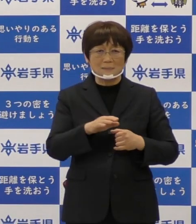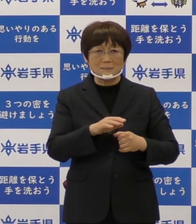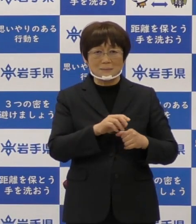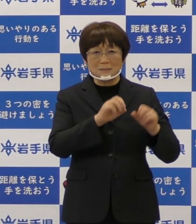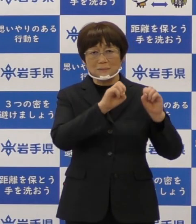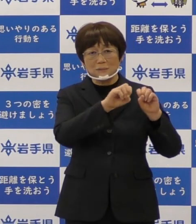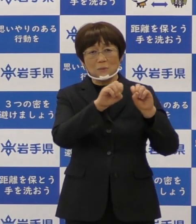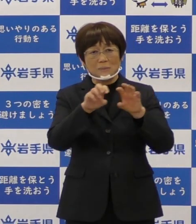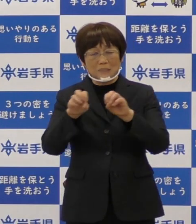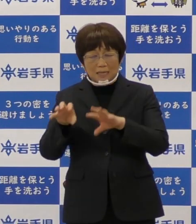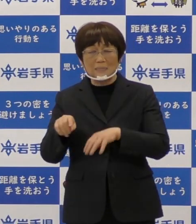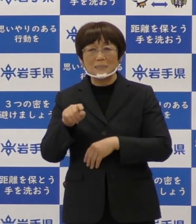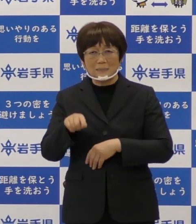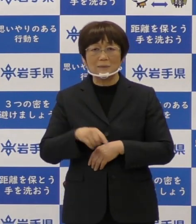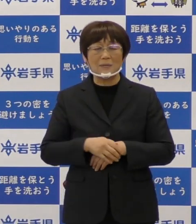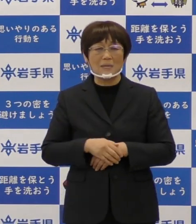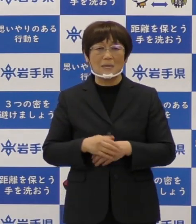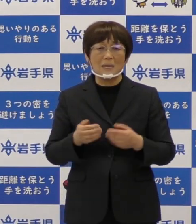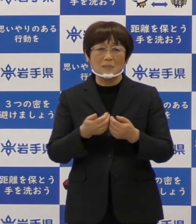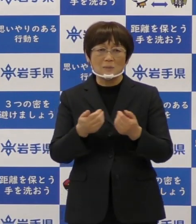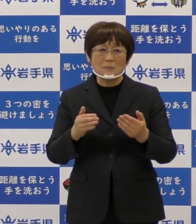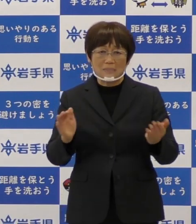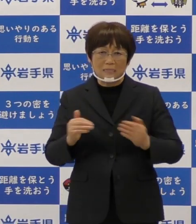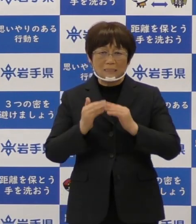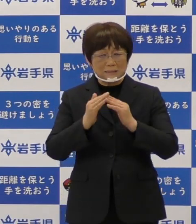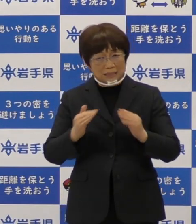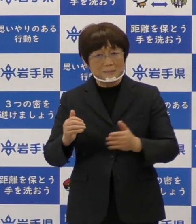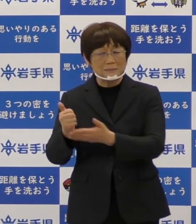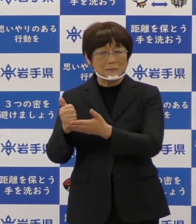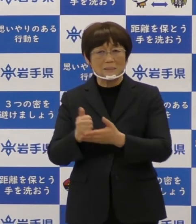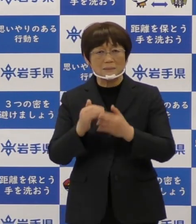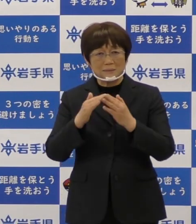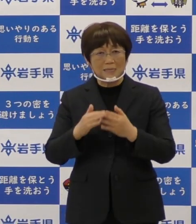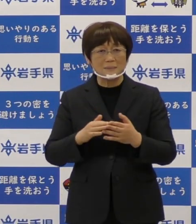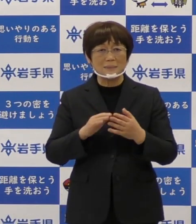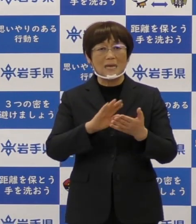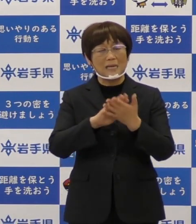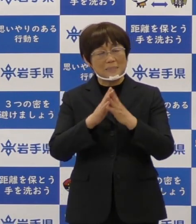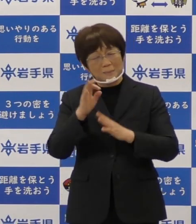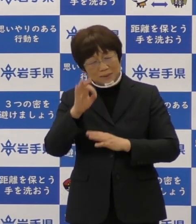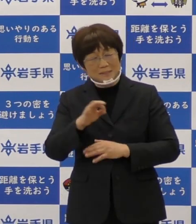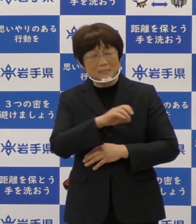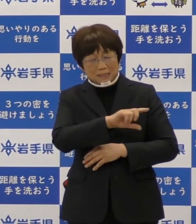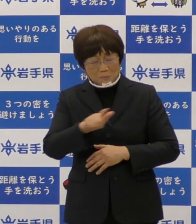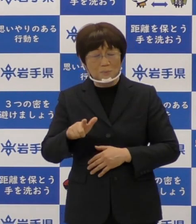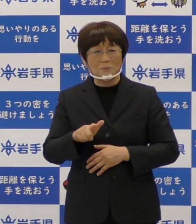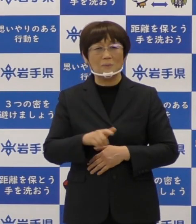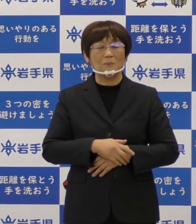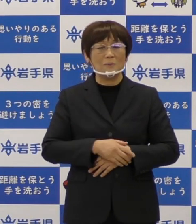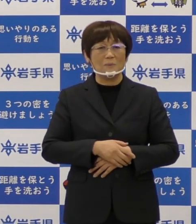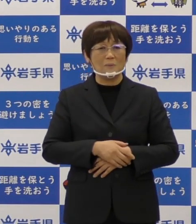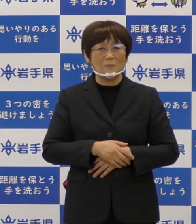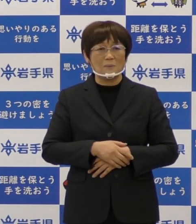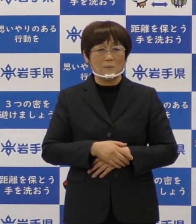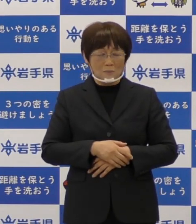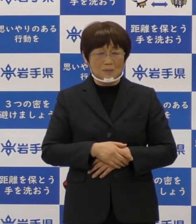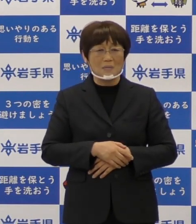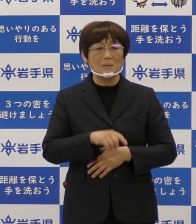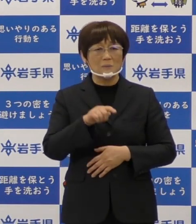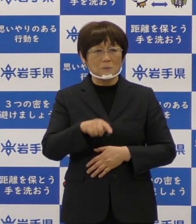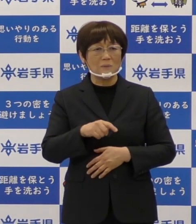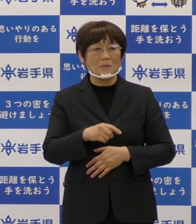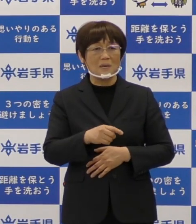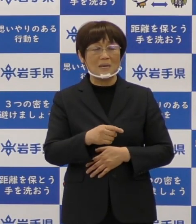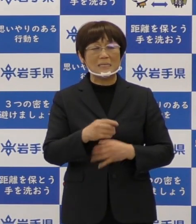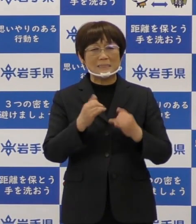搬送限界、新幹ポンパ、飲食につながる社屋会や花見、およびこれに類するものは、大人数や長時間による